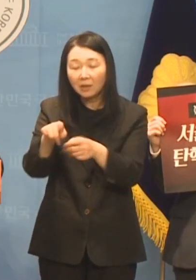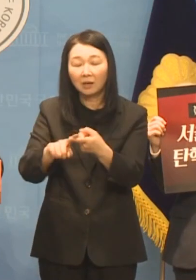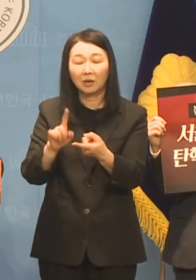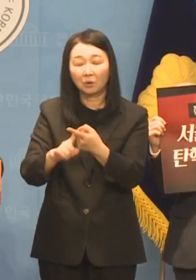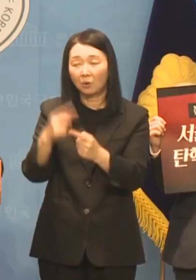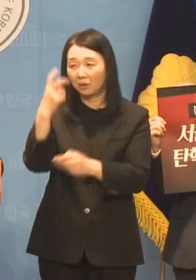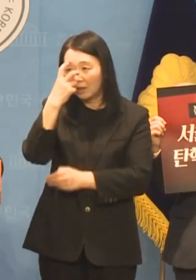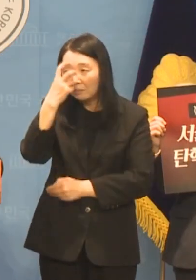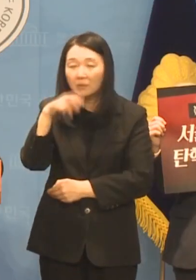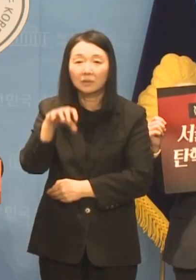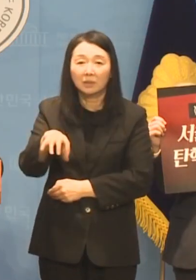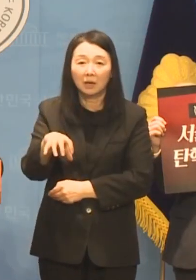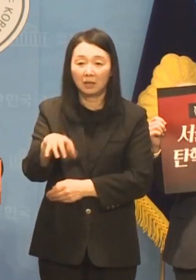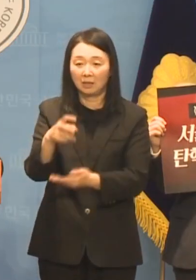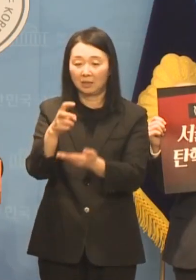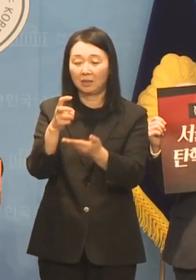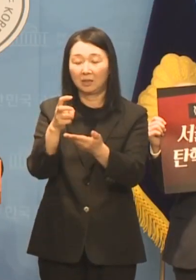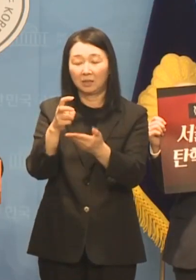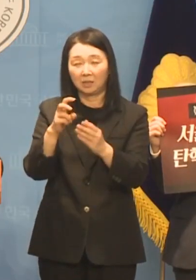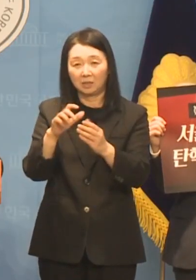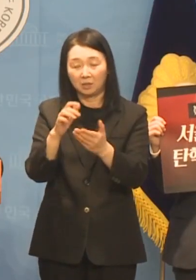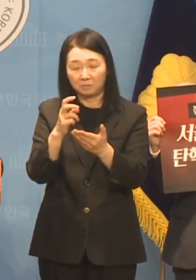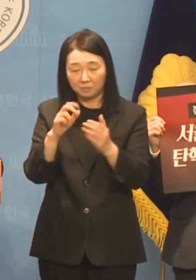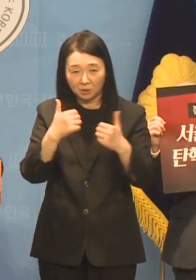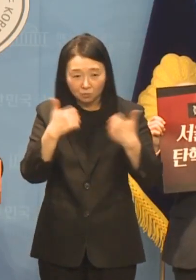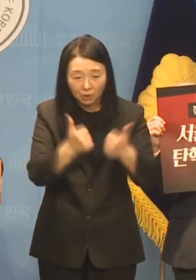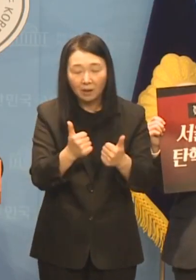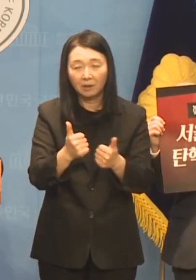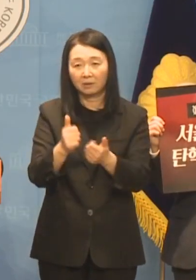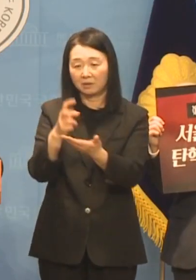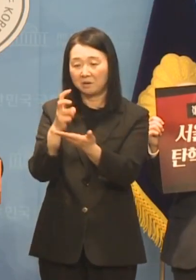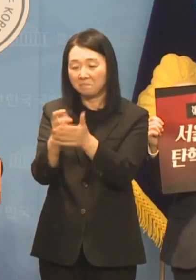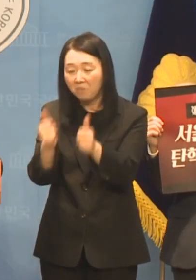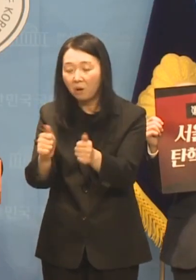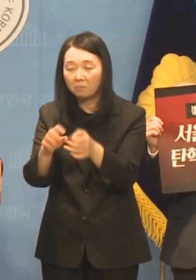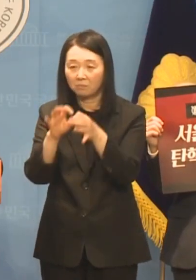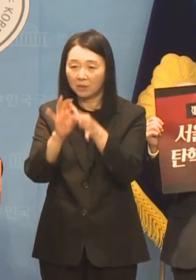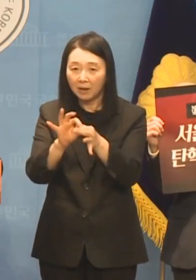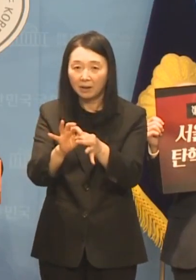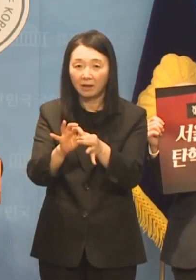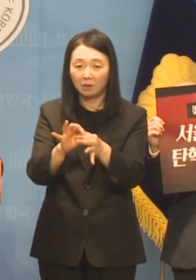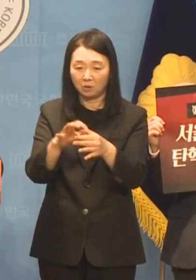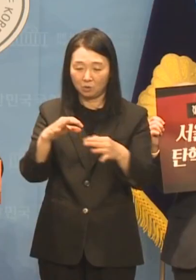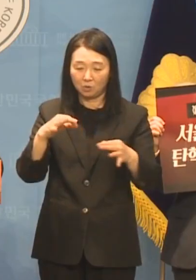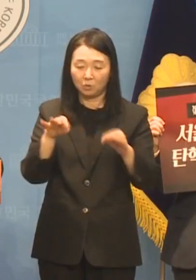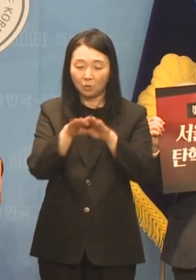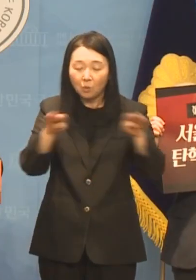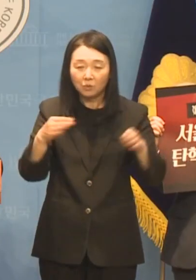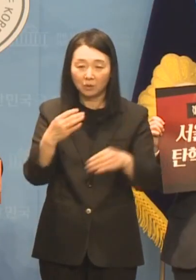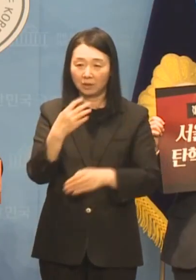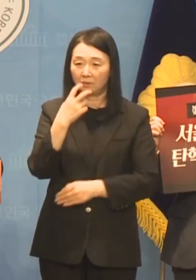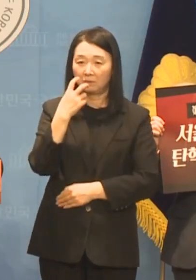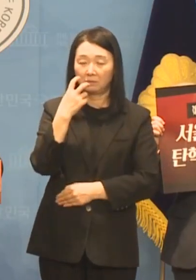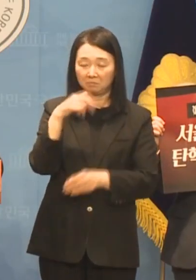감사기관의 감사, 사법 및 입법부의 견제 아래서 공정한 선거를 수행할 수